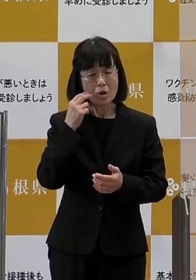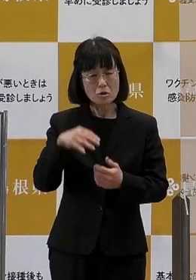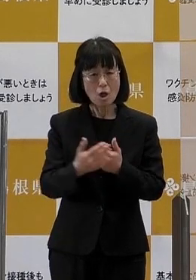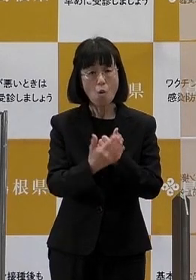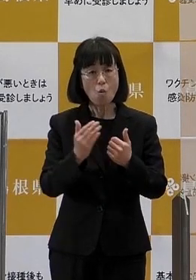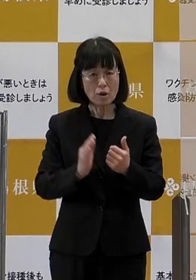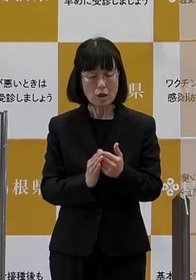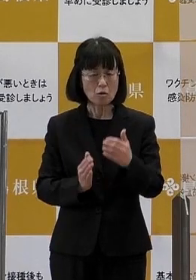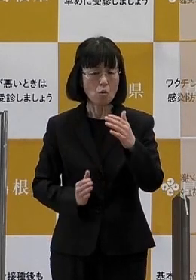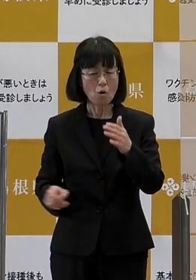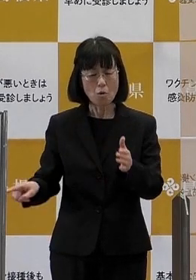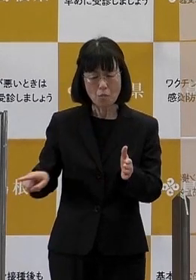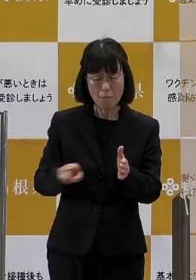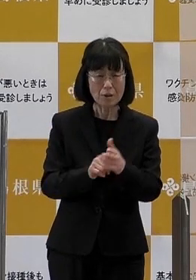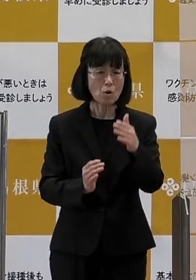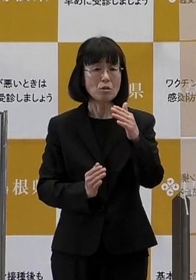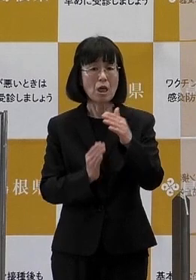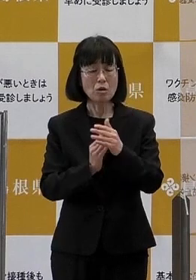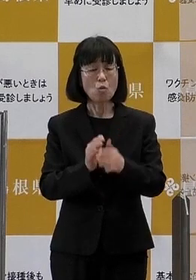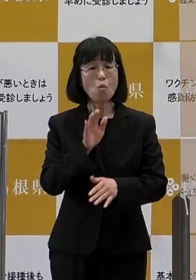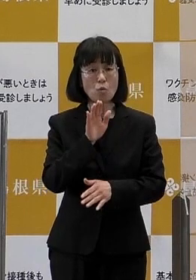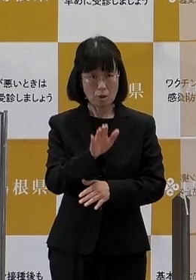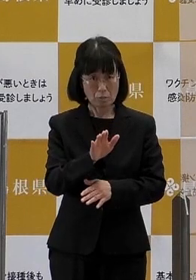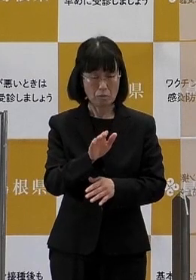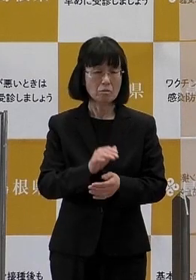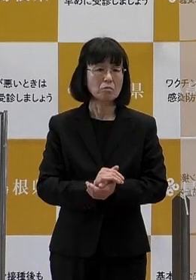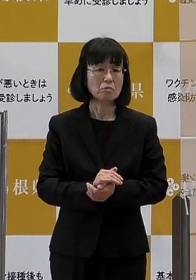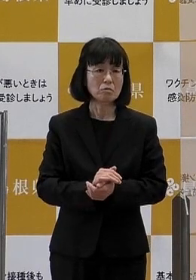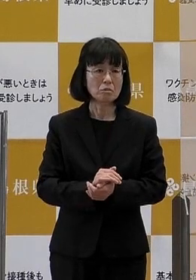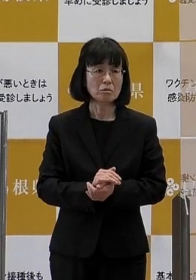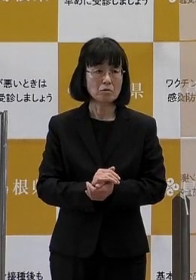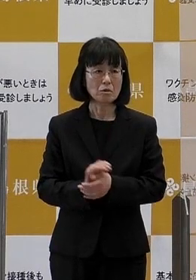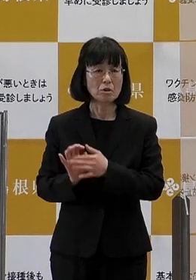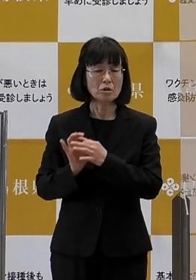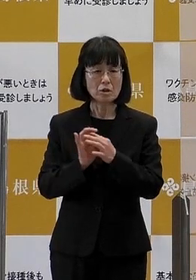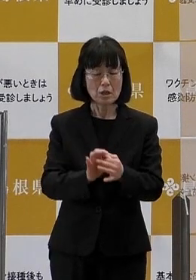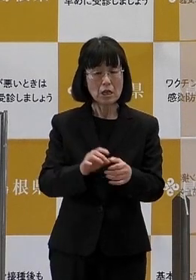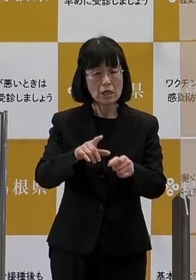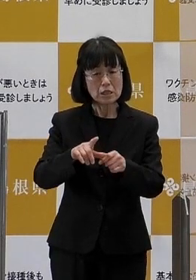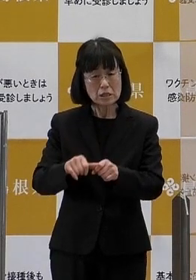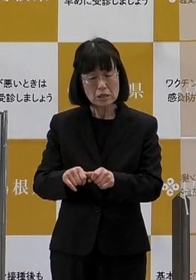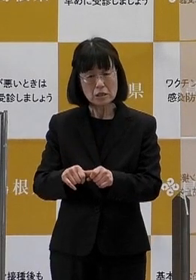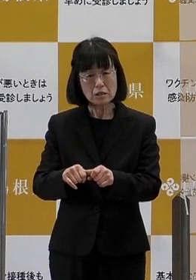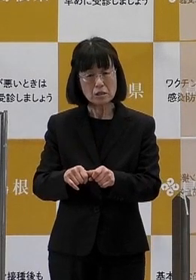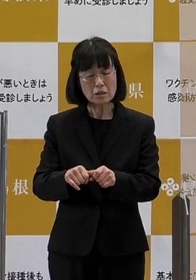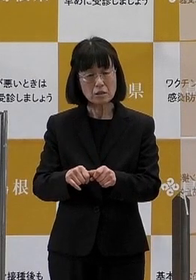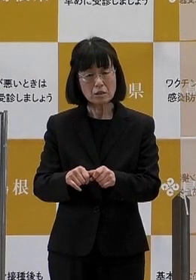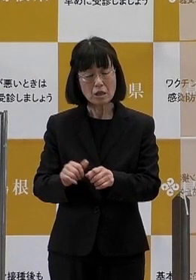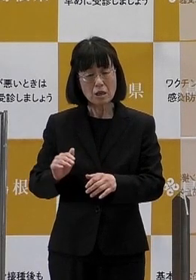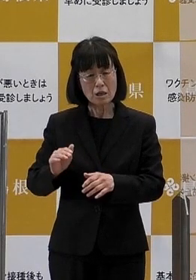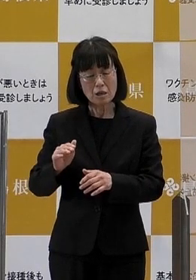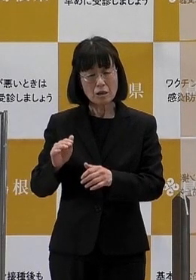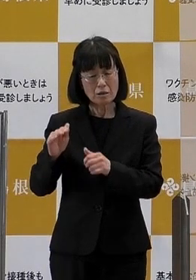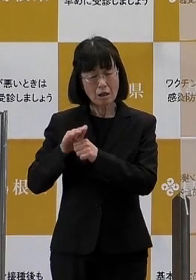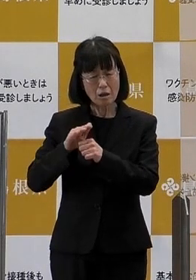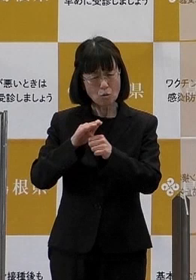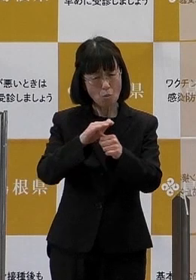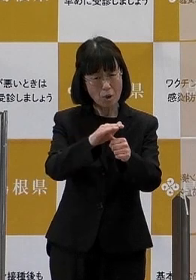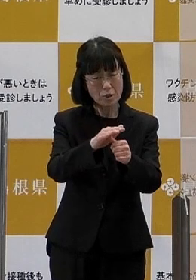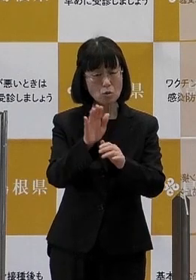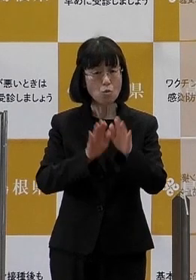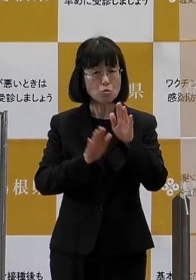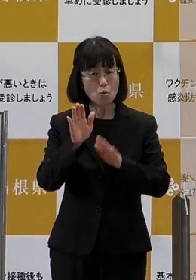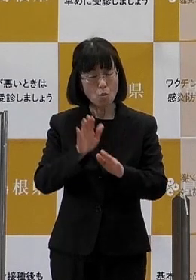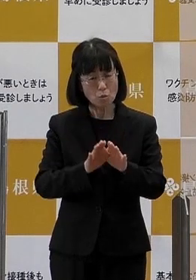去最多になっております。で、呼びかけを続けてこられた知事として、高止まりを続けているこの状